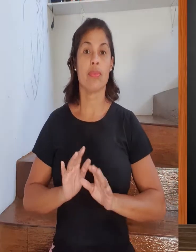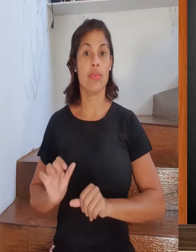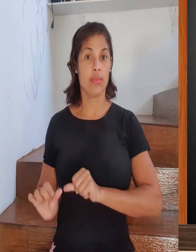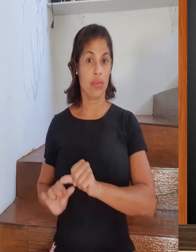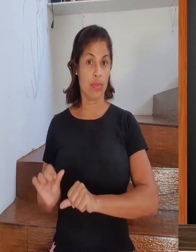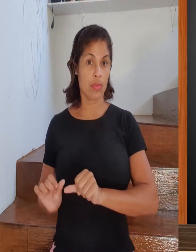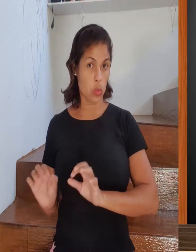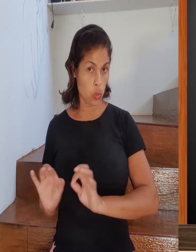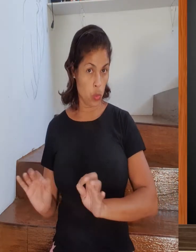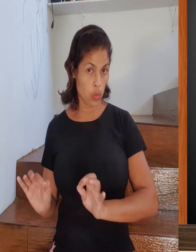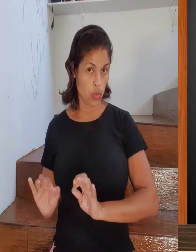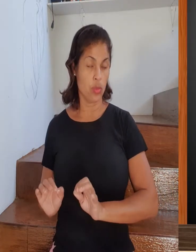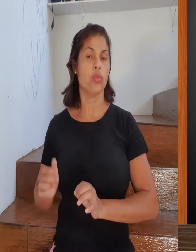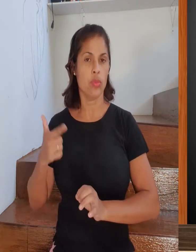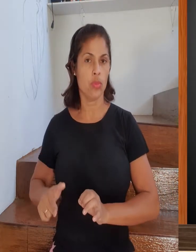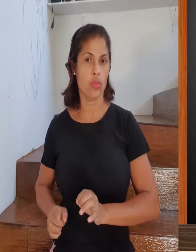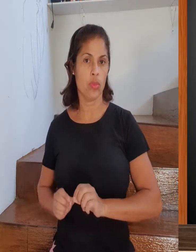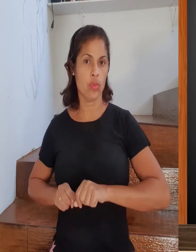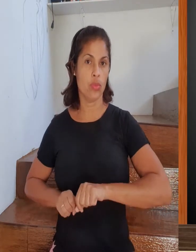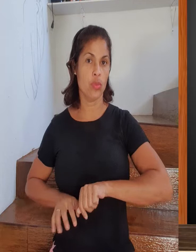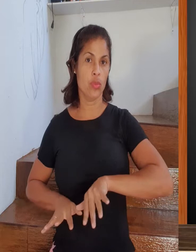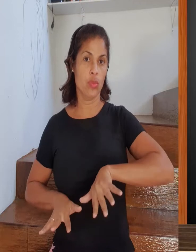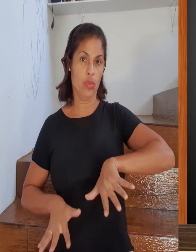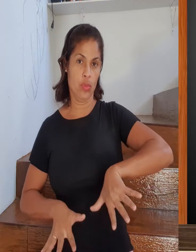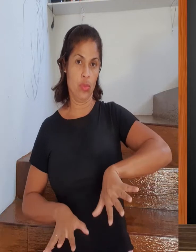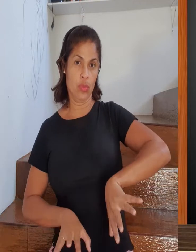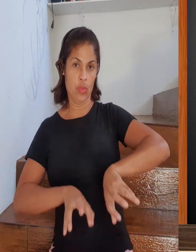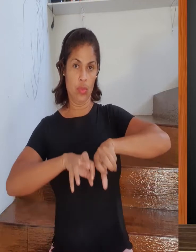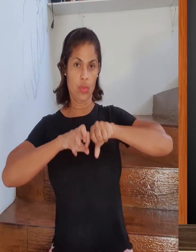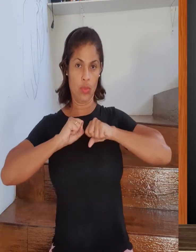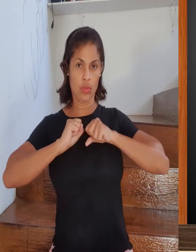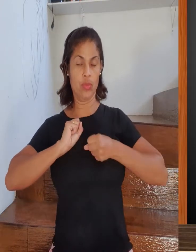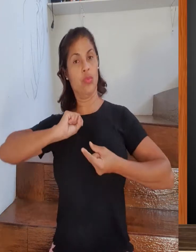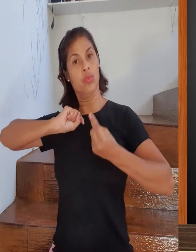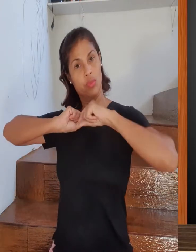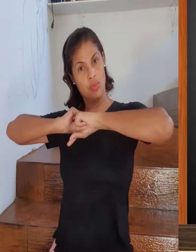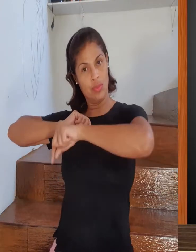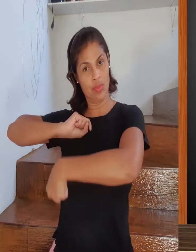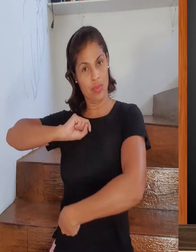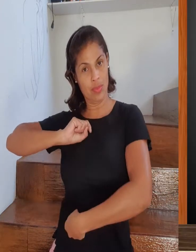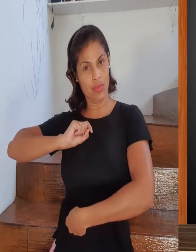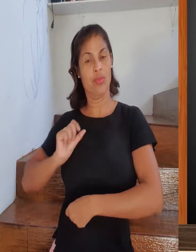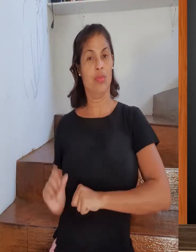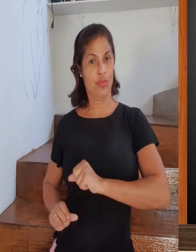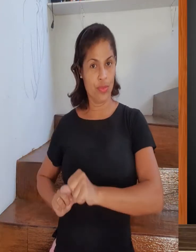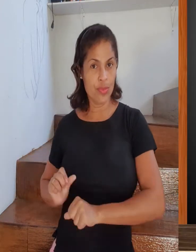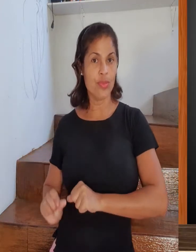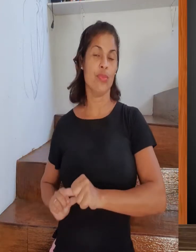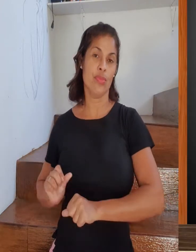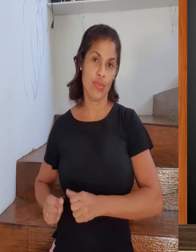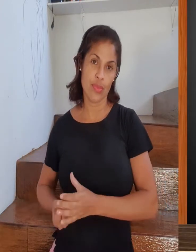não biotransformada normalmente é redistribuída, reabsorvida, volta para o fígado,